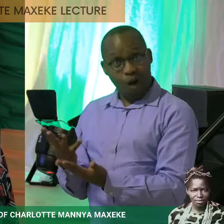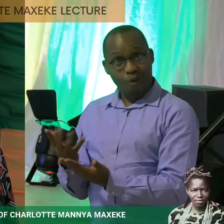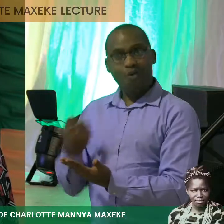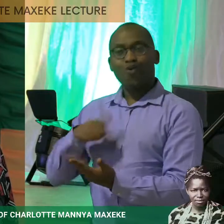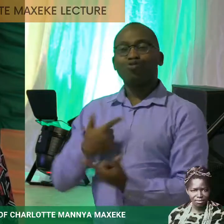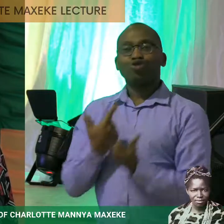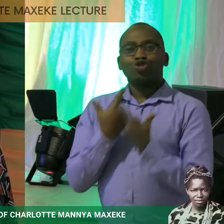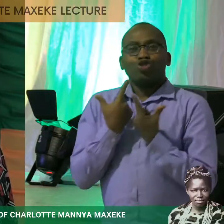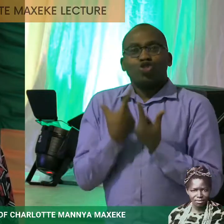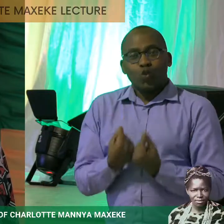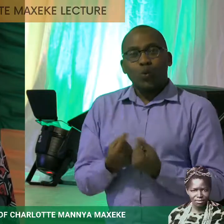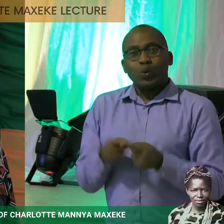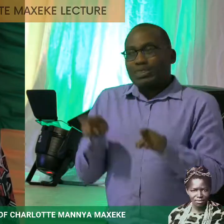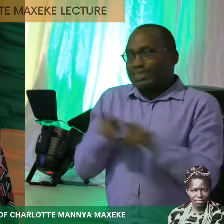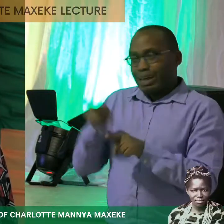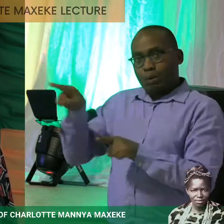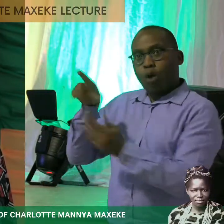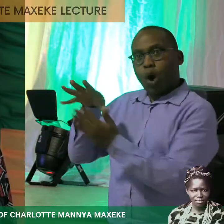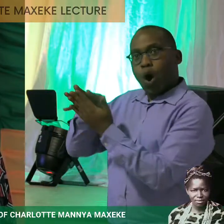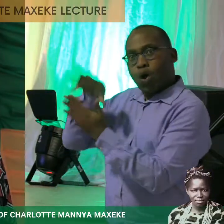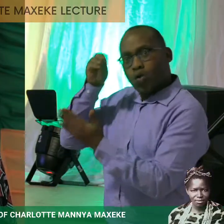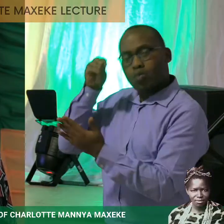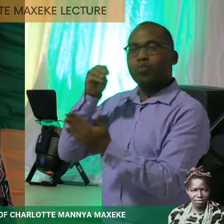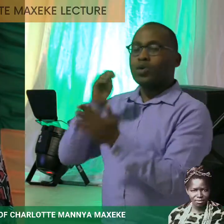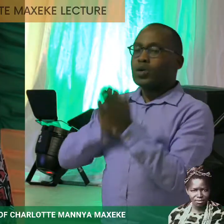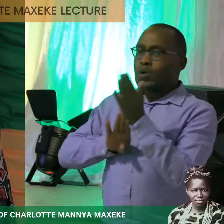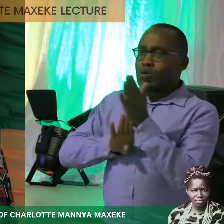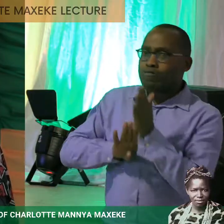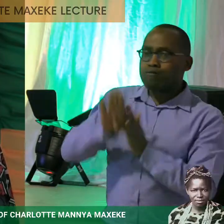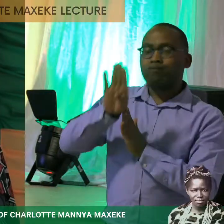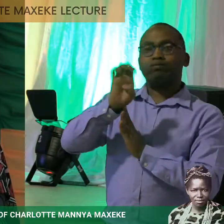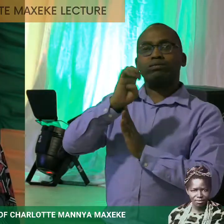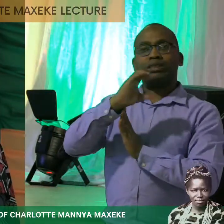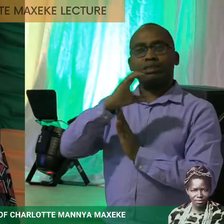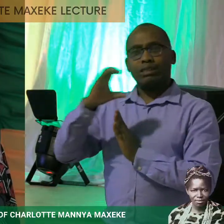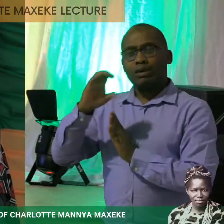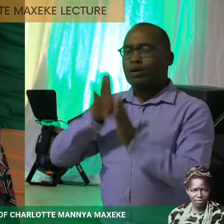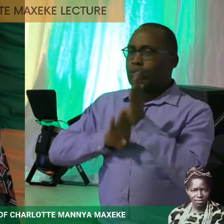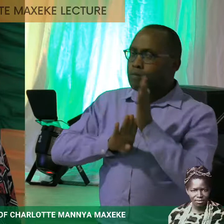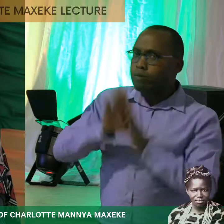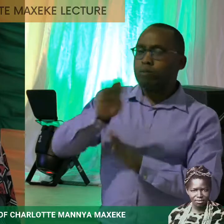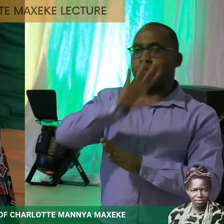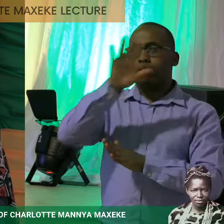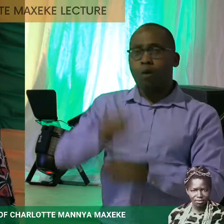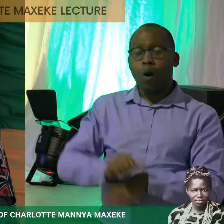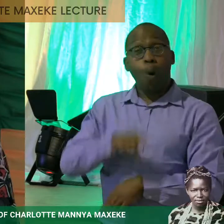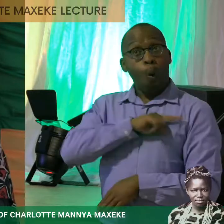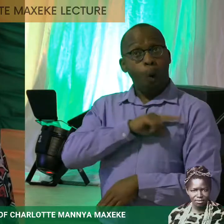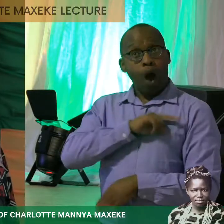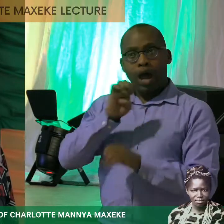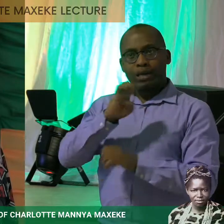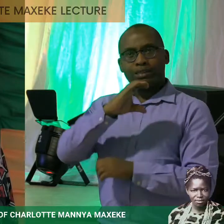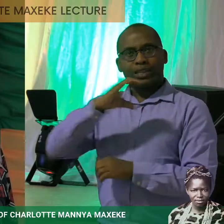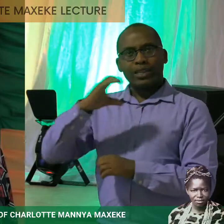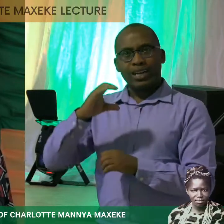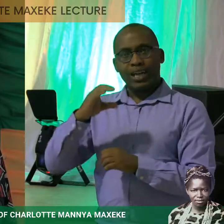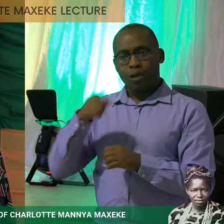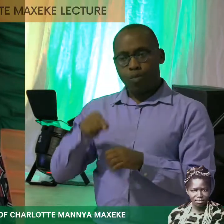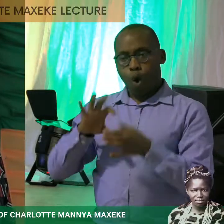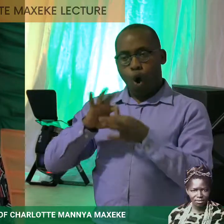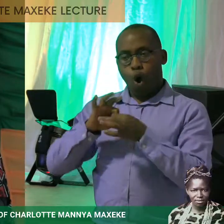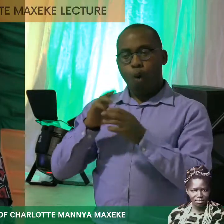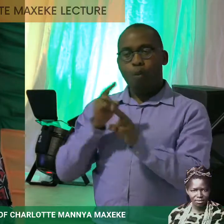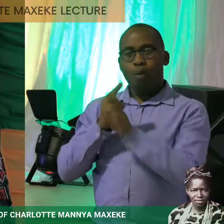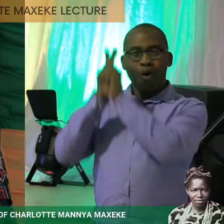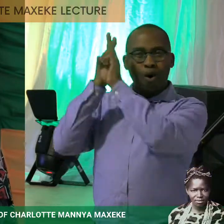eluntwini. Silindele lukhulu kweli phondo lengqwele, indawo edlale indima enkulu kumzabalazo